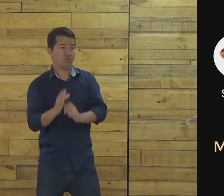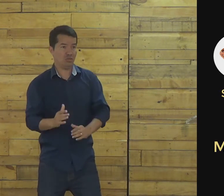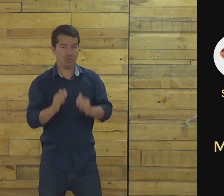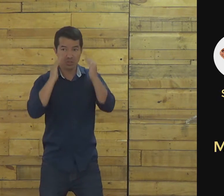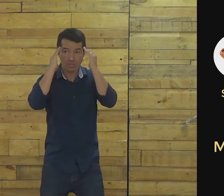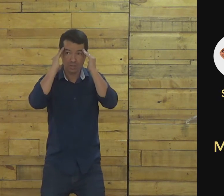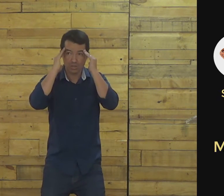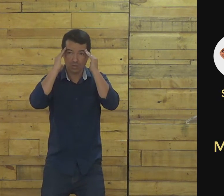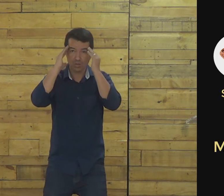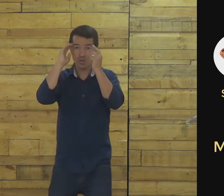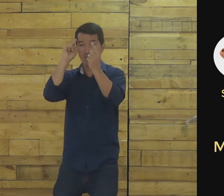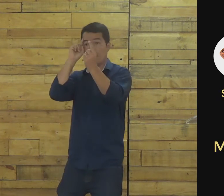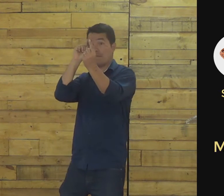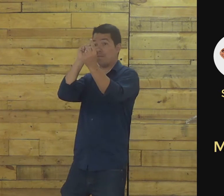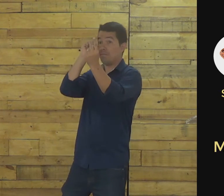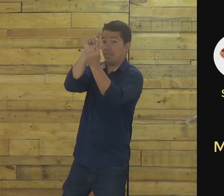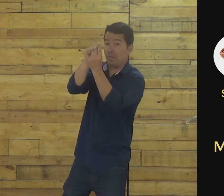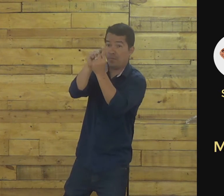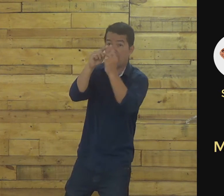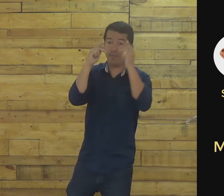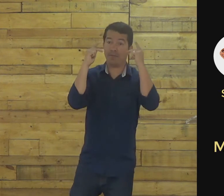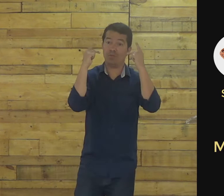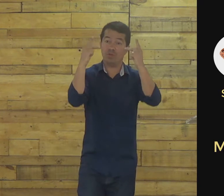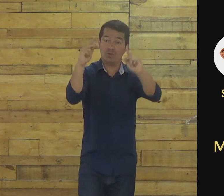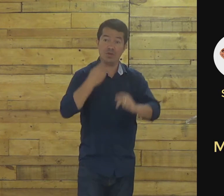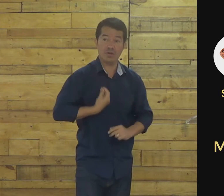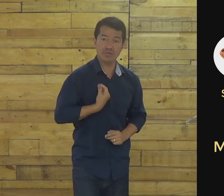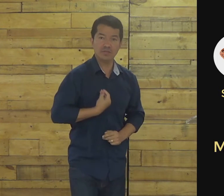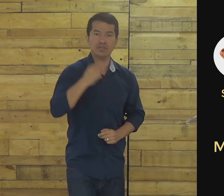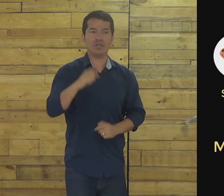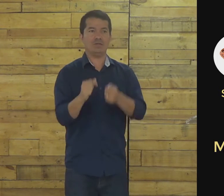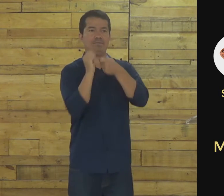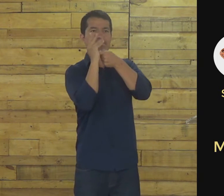coisa diferente e somos de Jesus. Entende isso?